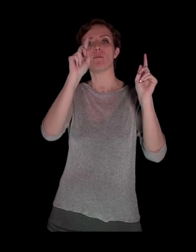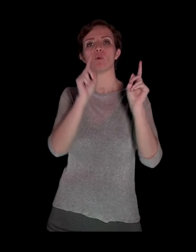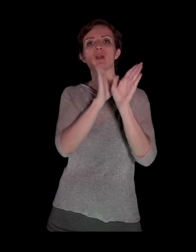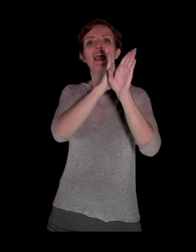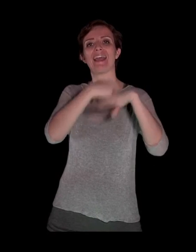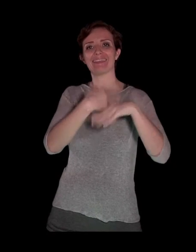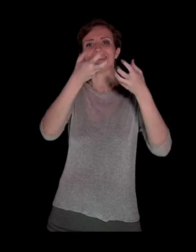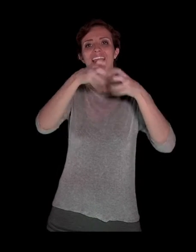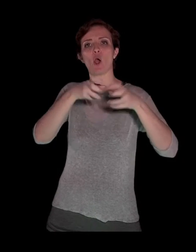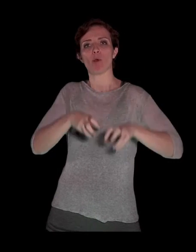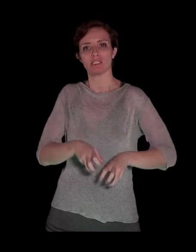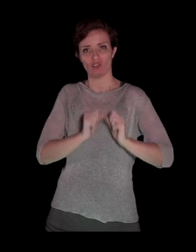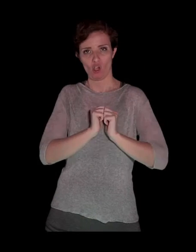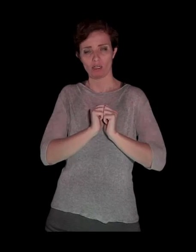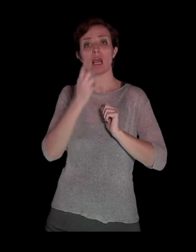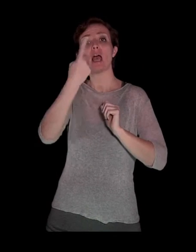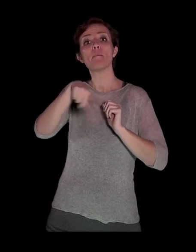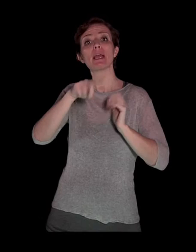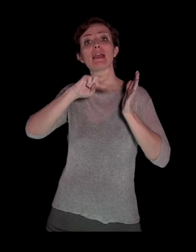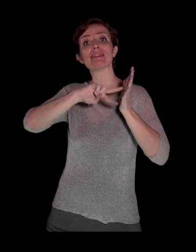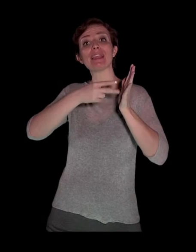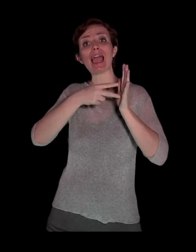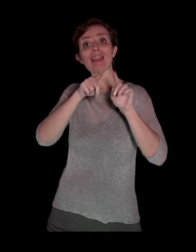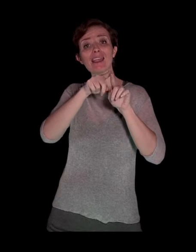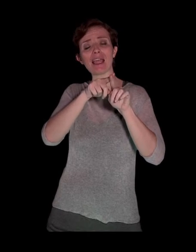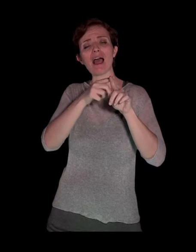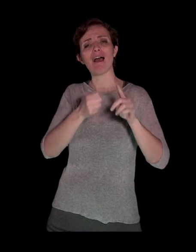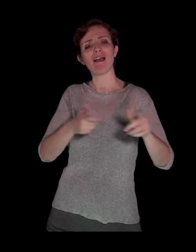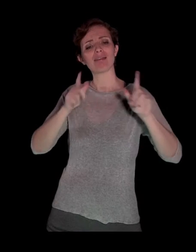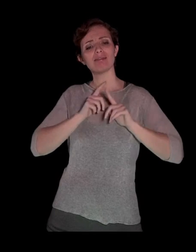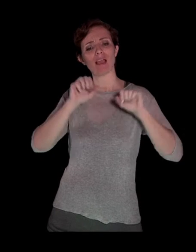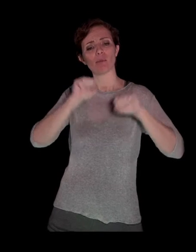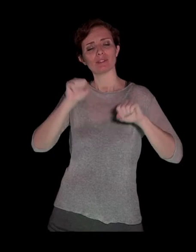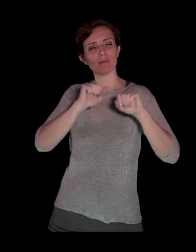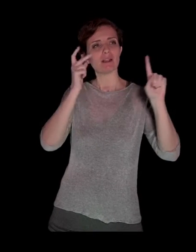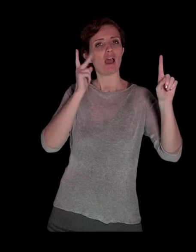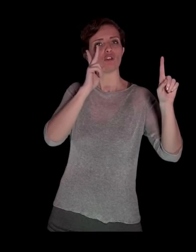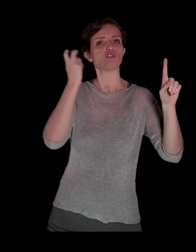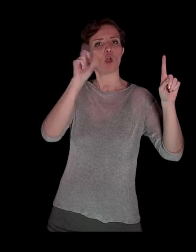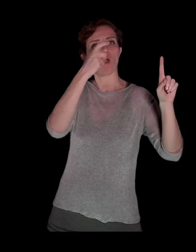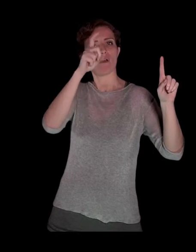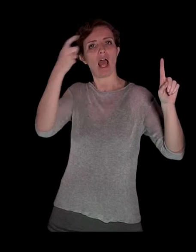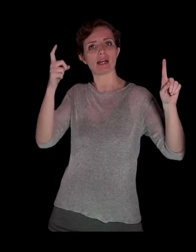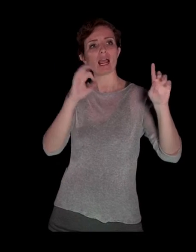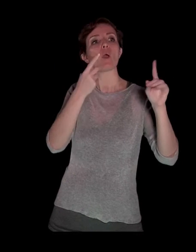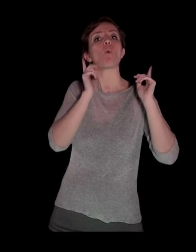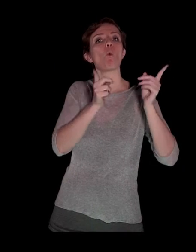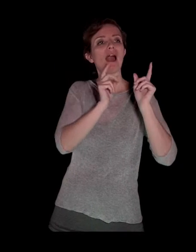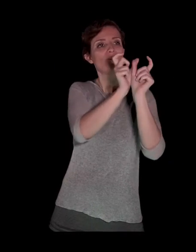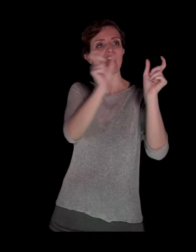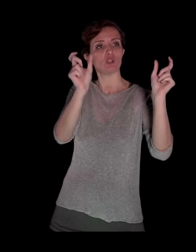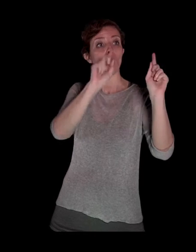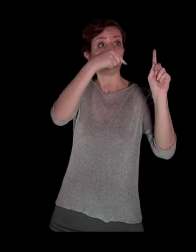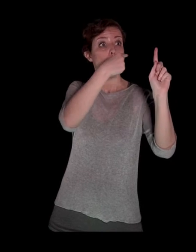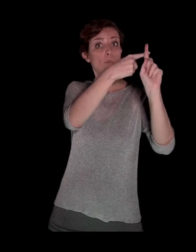decomposizione che è una tecnica che sostanzialmente consente di ricavare quelli che sono i fattori che moltiplicati tra di loro